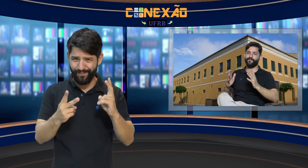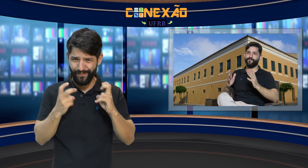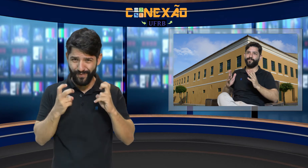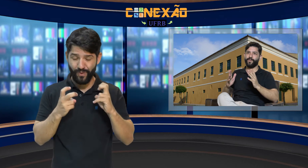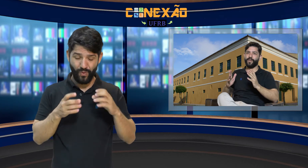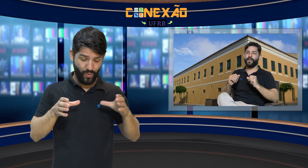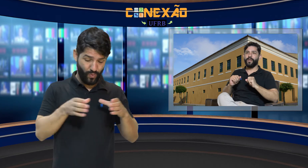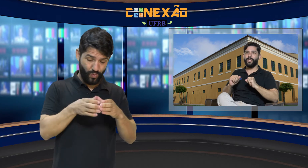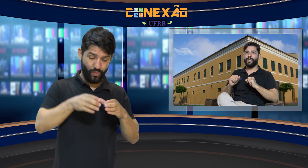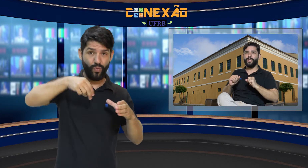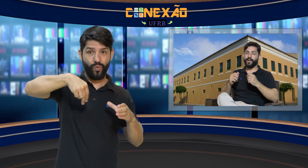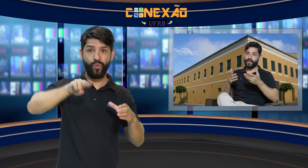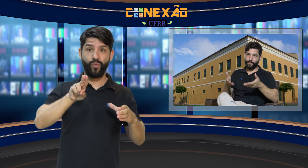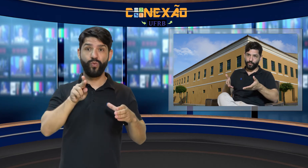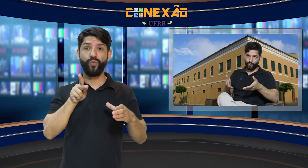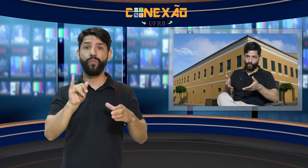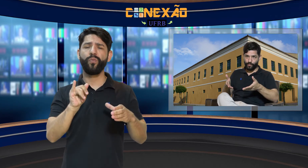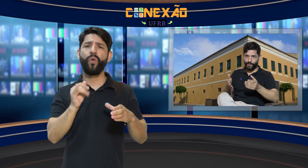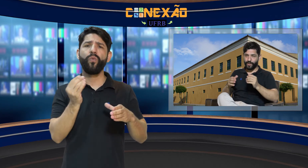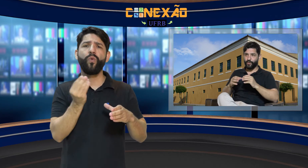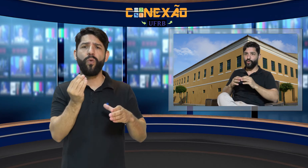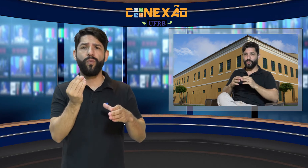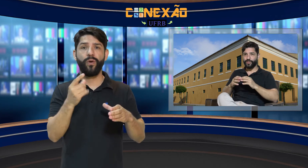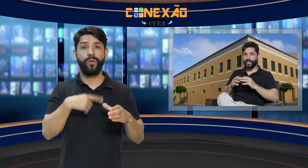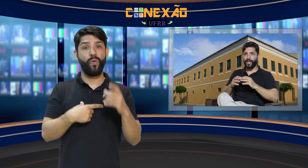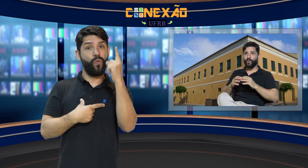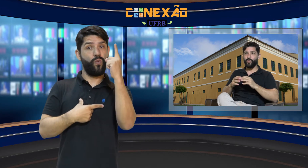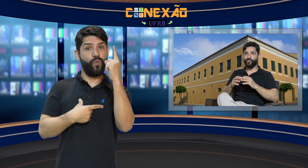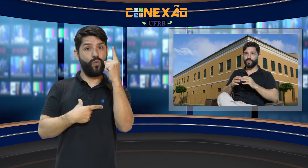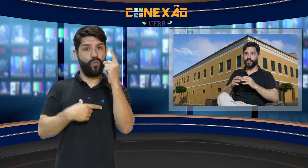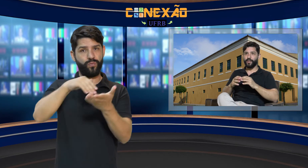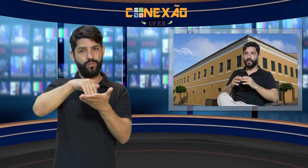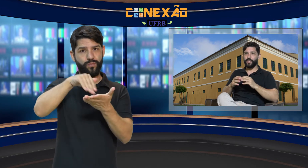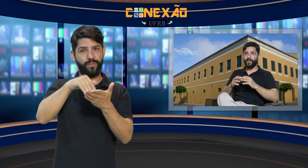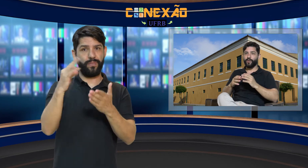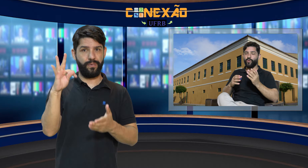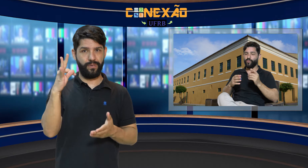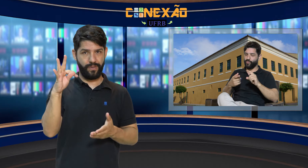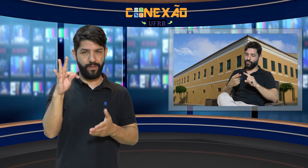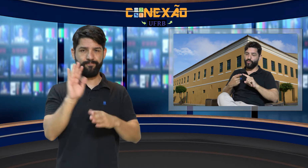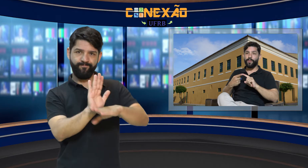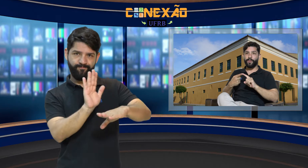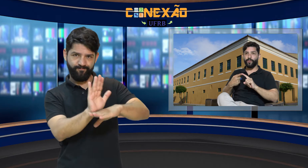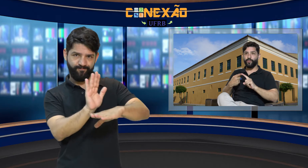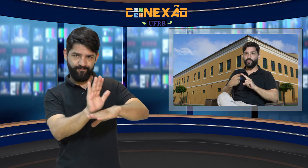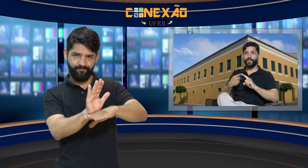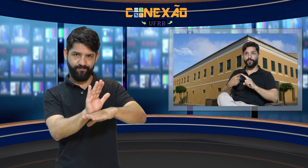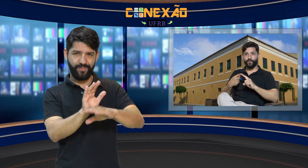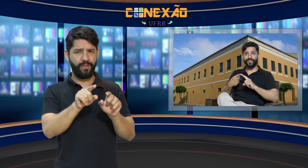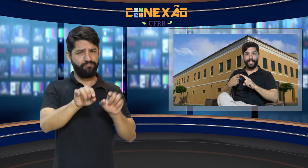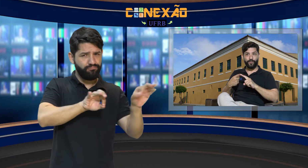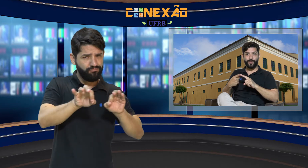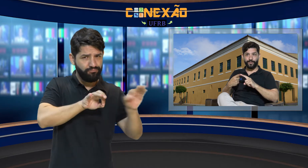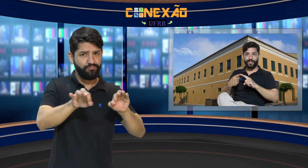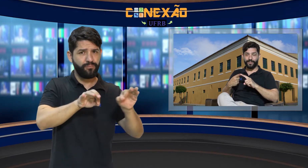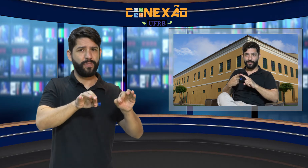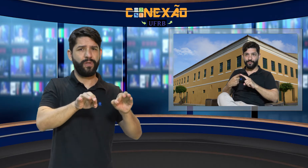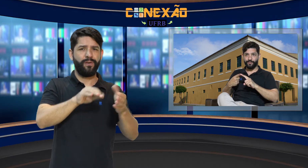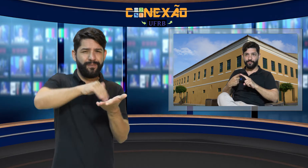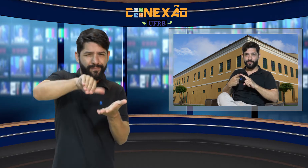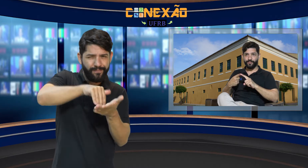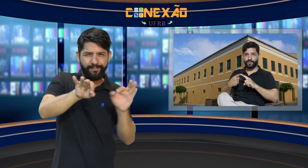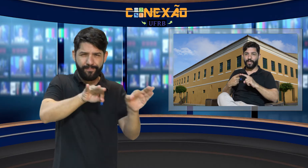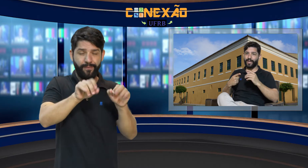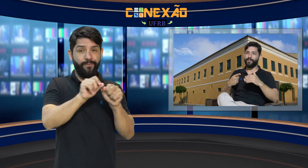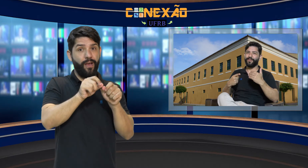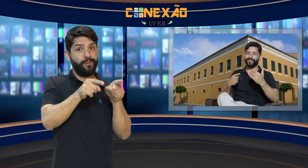exponencial. E a equipe do NUP, hoje, ela conta com um servidor